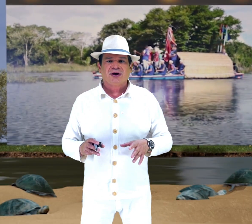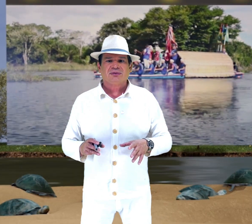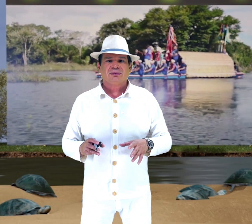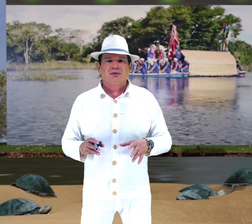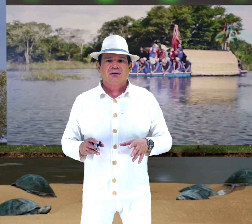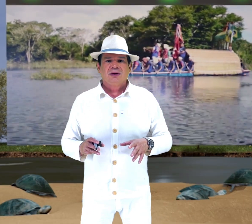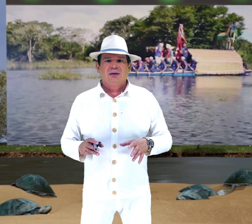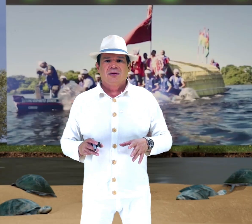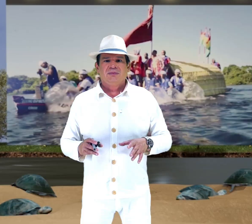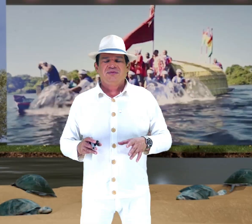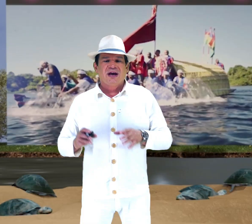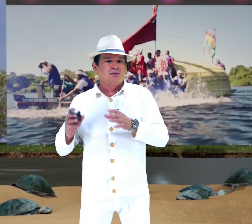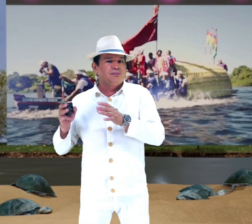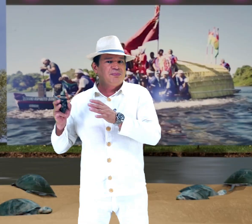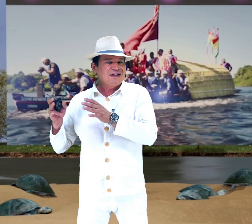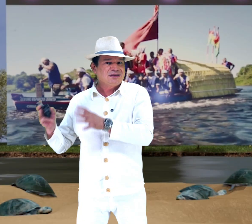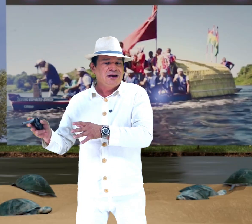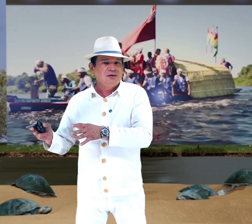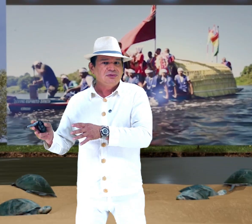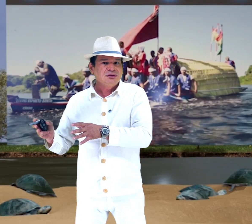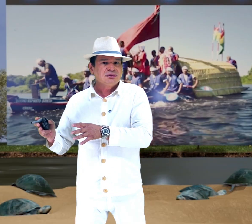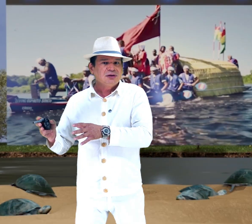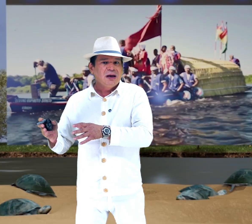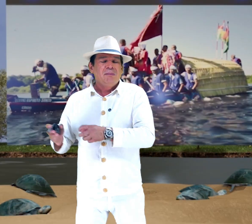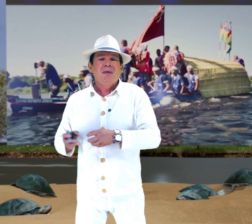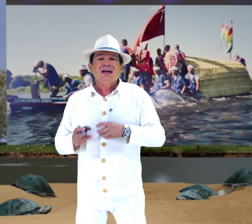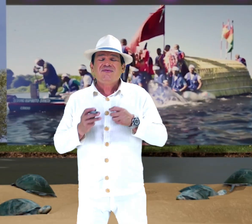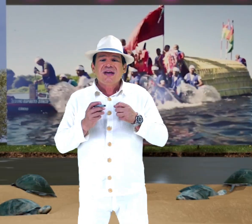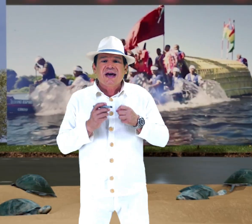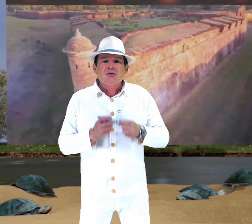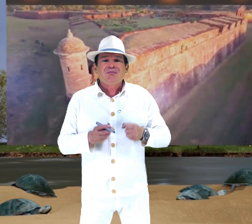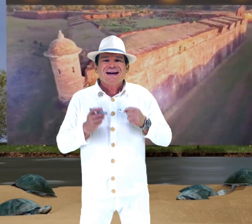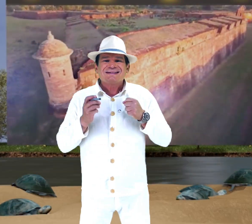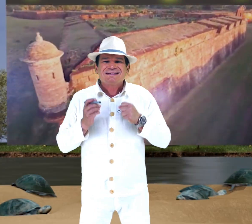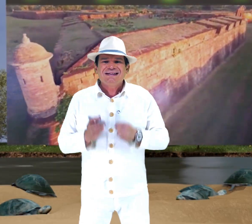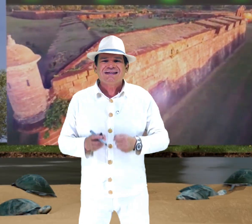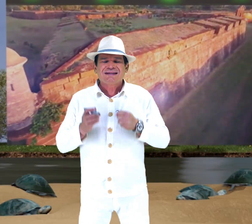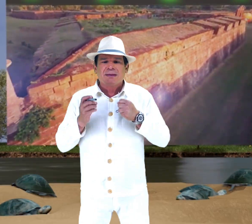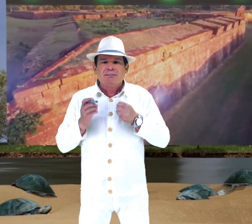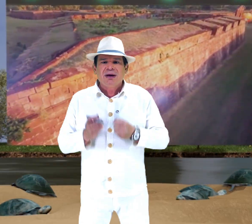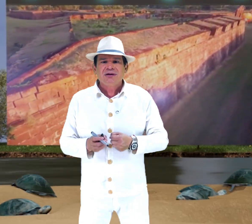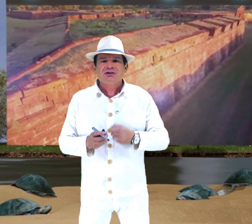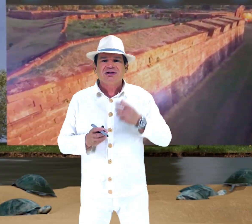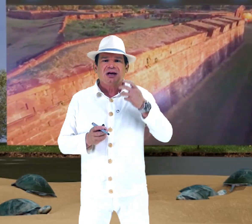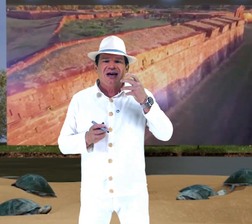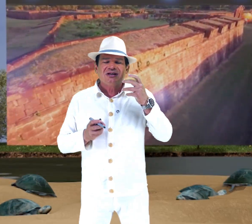construção da estrada de ferro. Vieram brasileiros, mas vieram